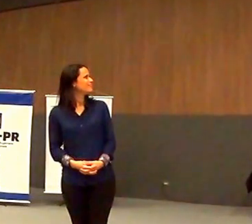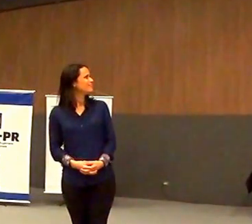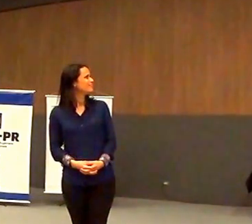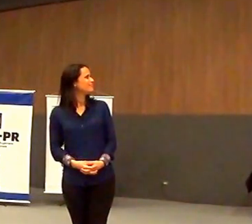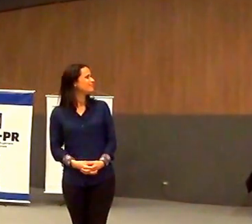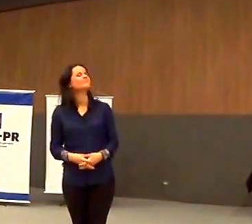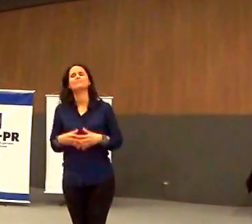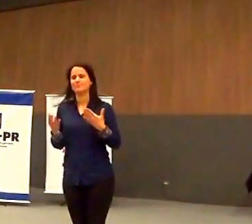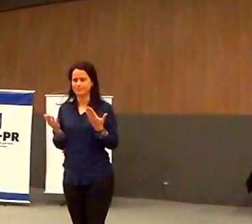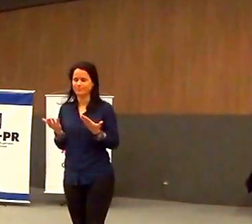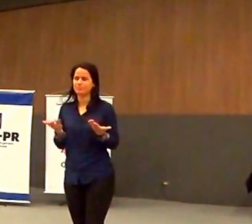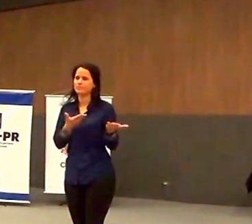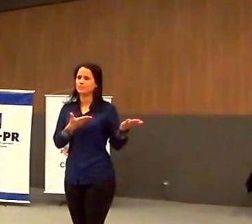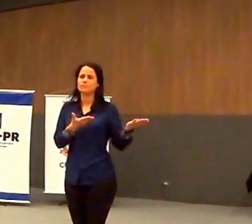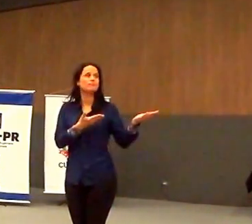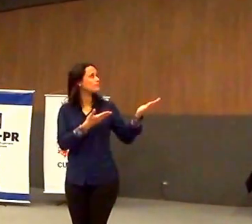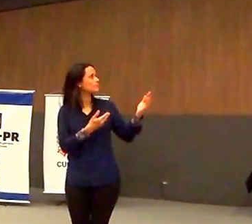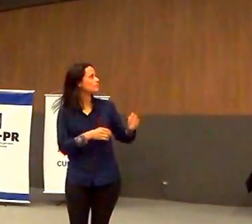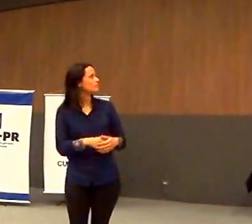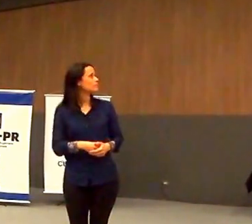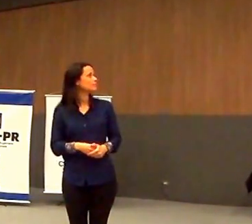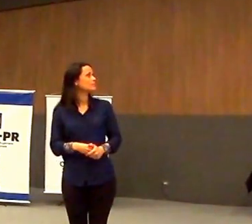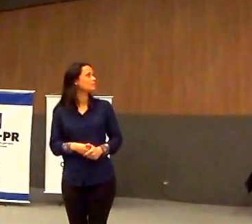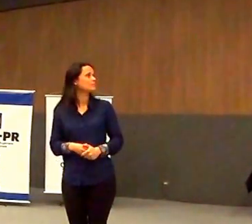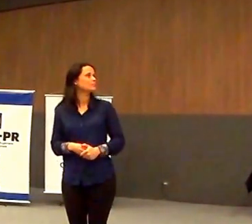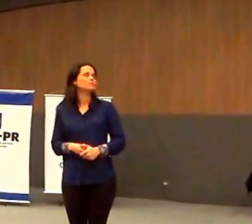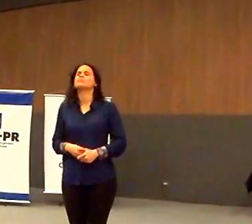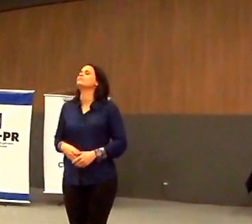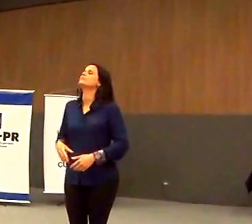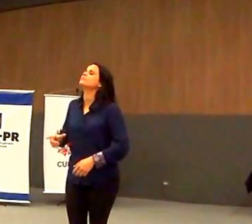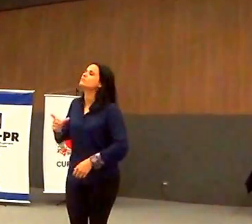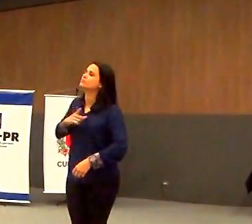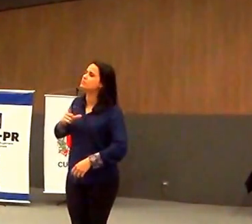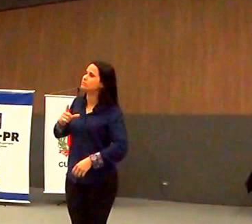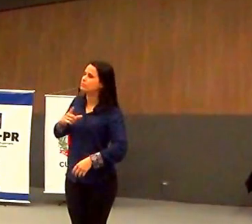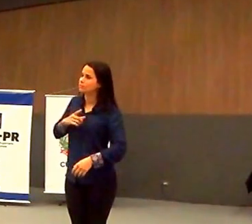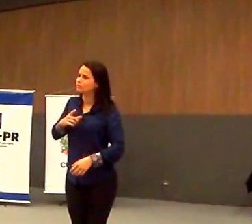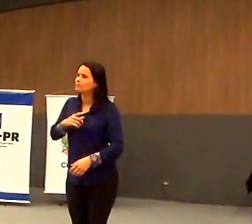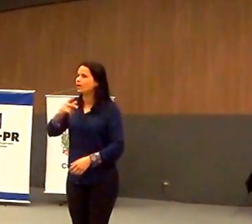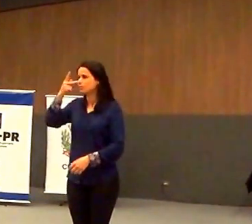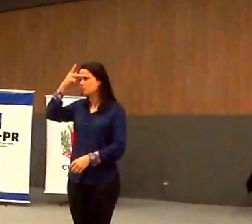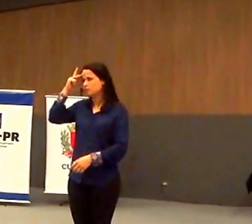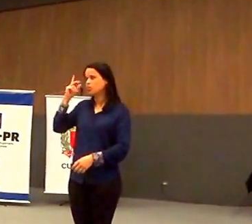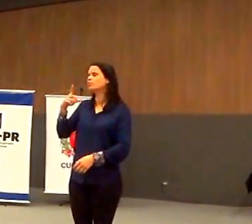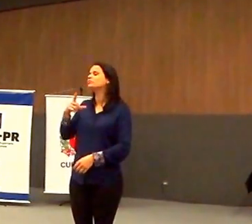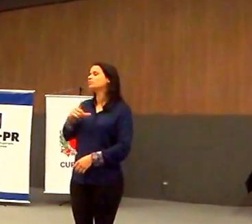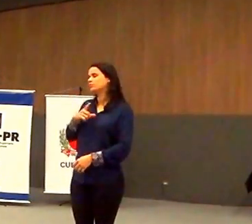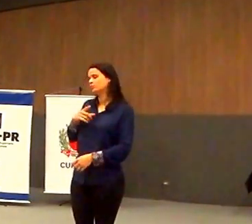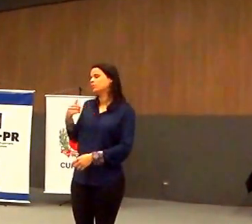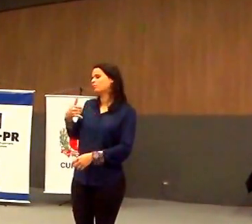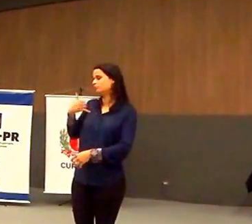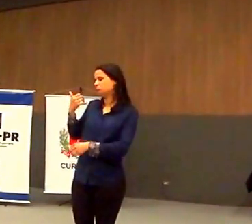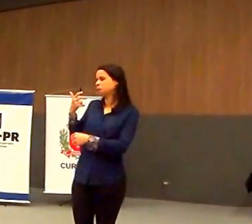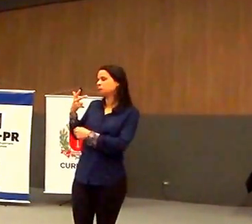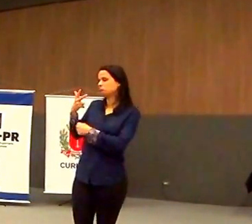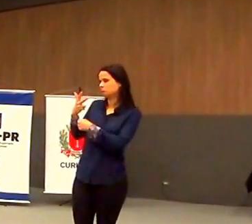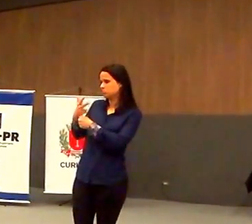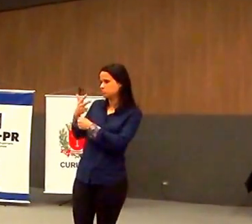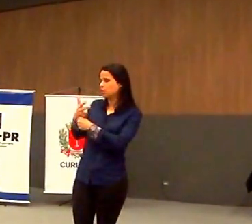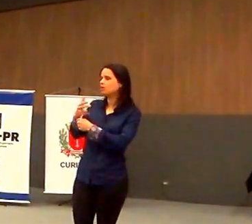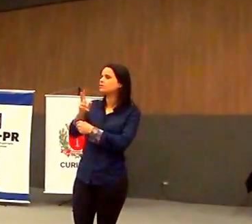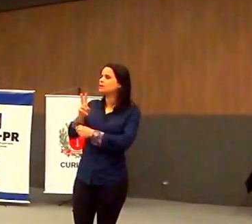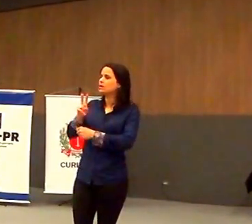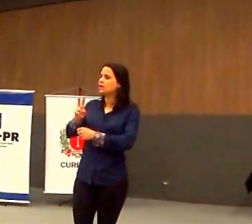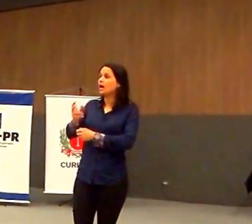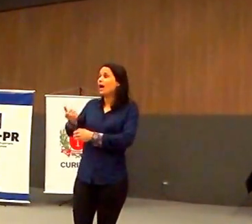Ah, tá. Aqui. Pessoas idosas que caíram no ano anterior, no caso, né? Então, nós estamos com dados